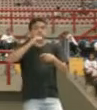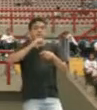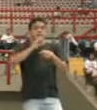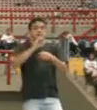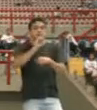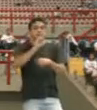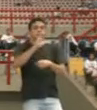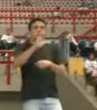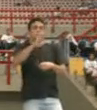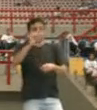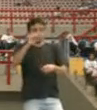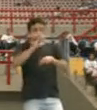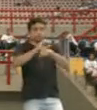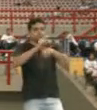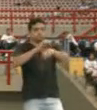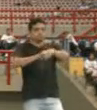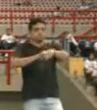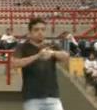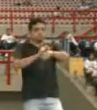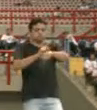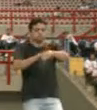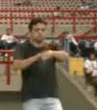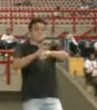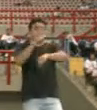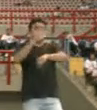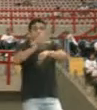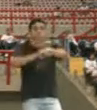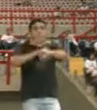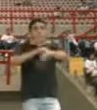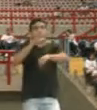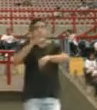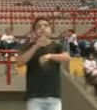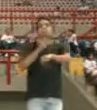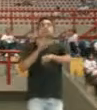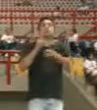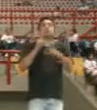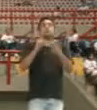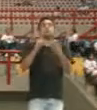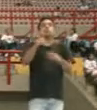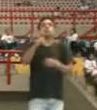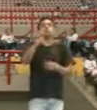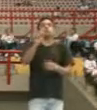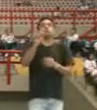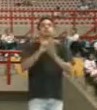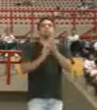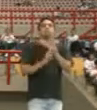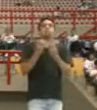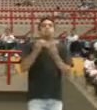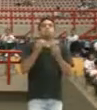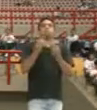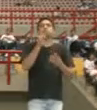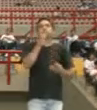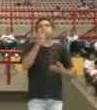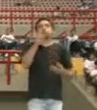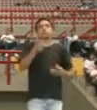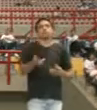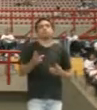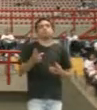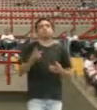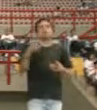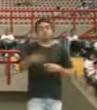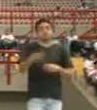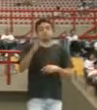O que é que eu posso utilizar de informações históricas para compor uma redação de cotas raciais? Eu vou dizer